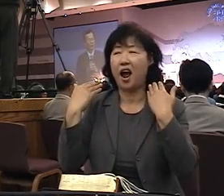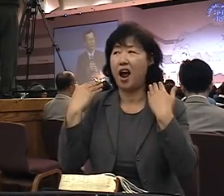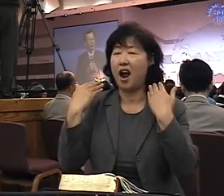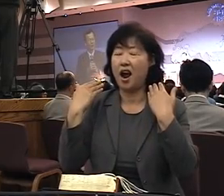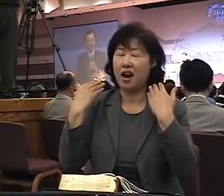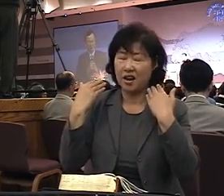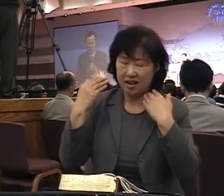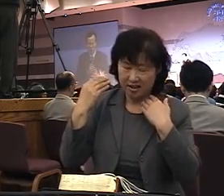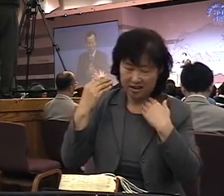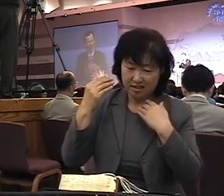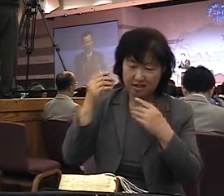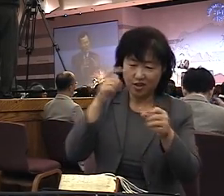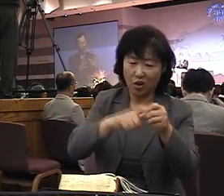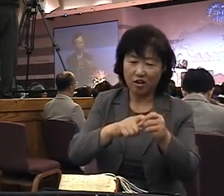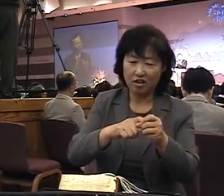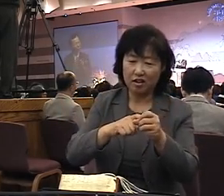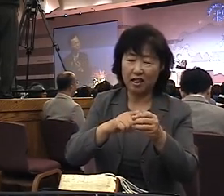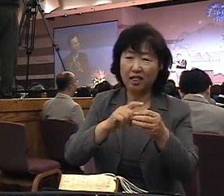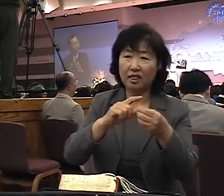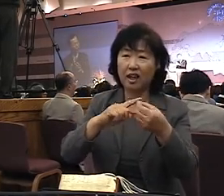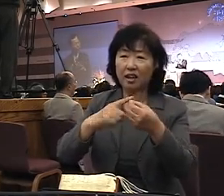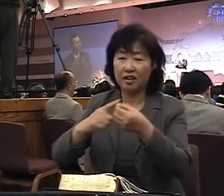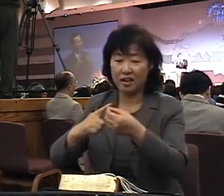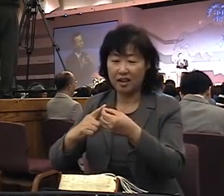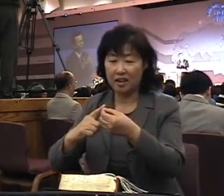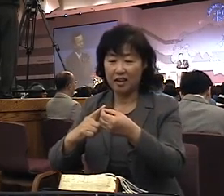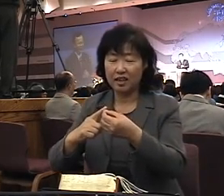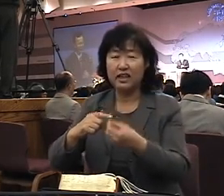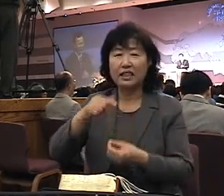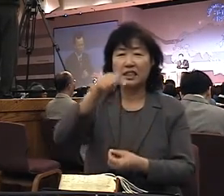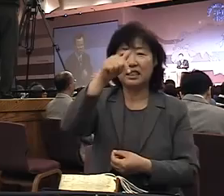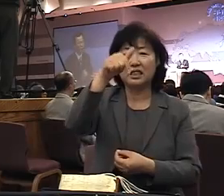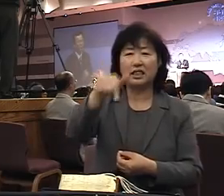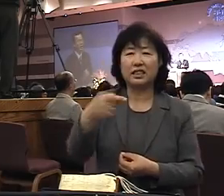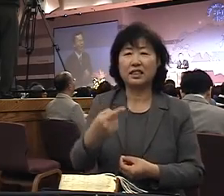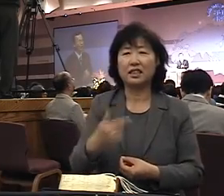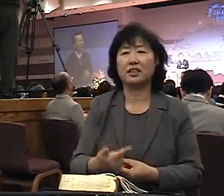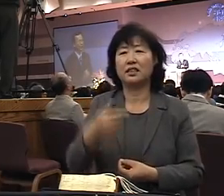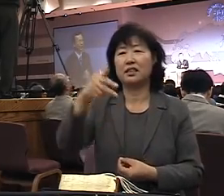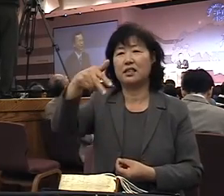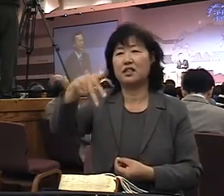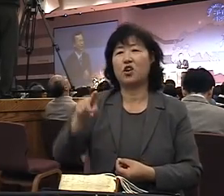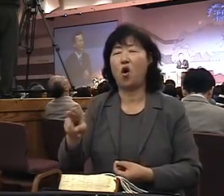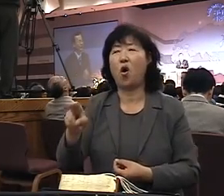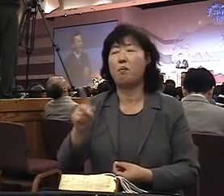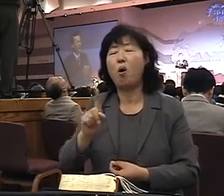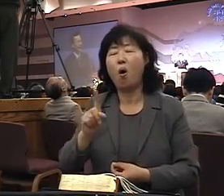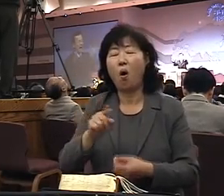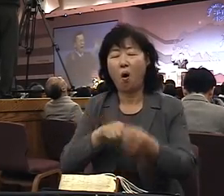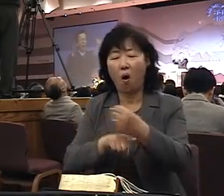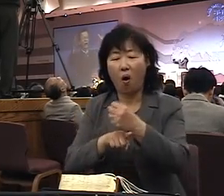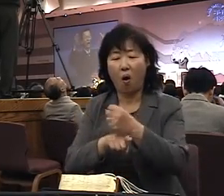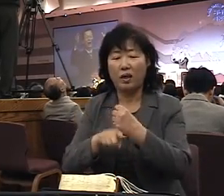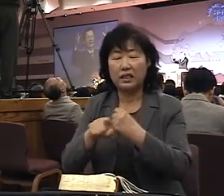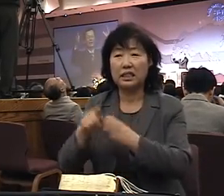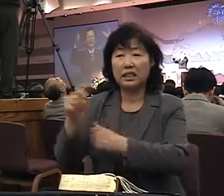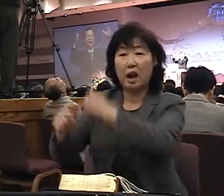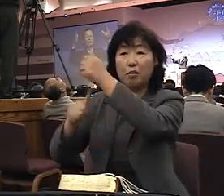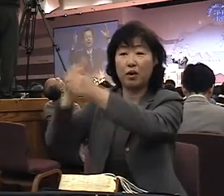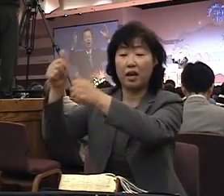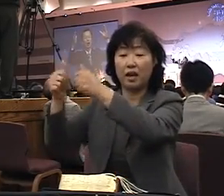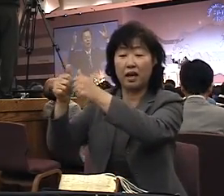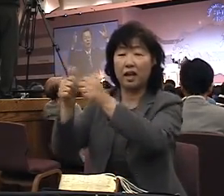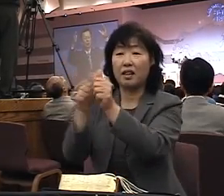친족이라는 뜻이죠. 근족으로 kinsman redeemer로 들어왔다는 게 무슨 뜻이냐면은 이 가문에